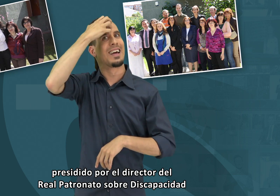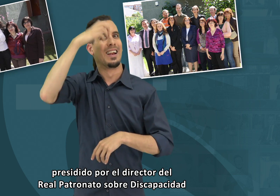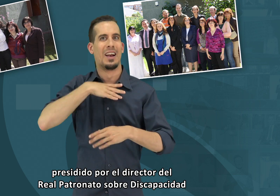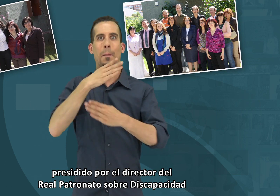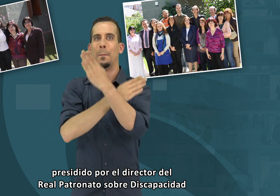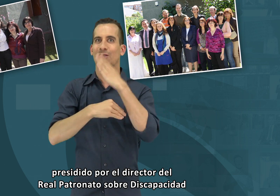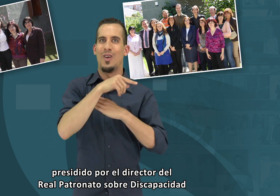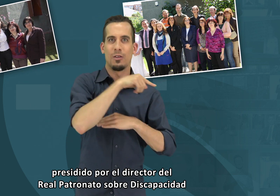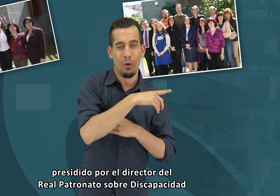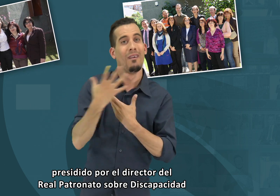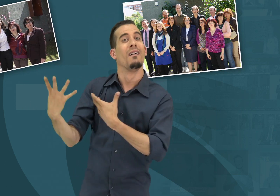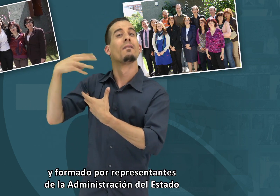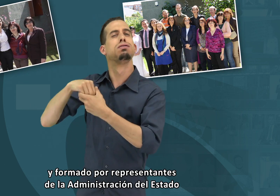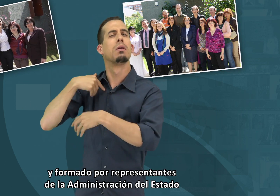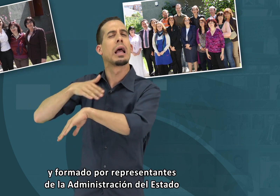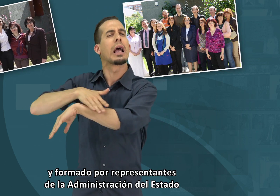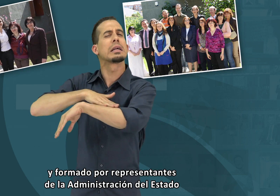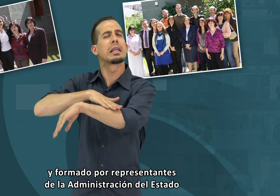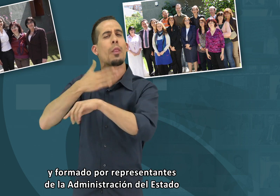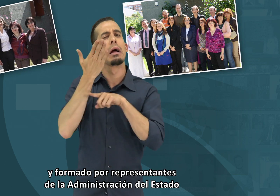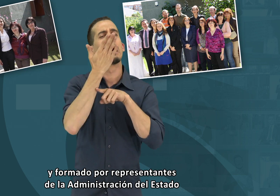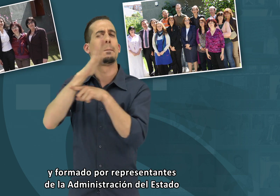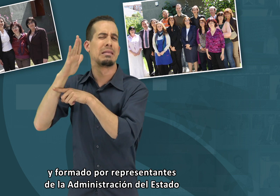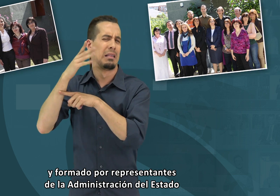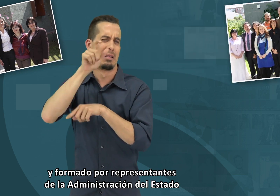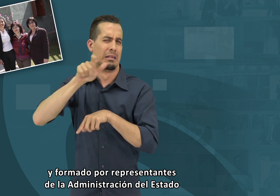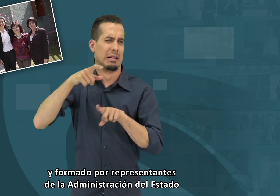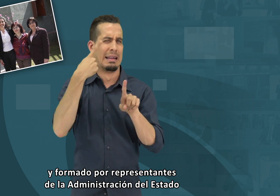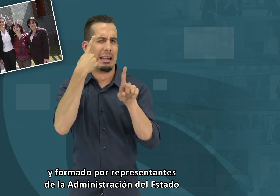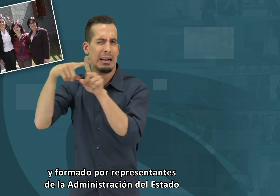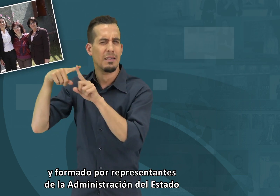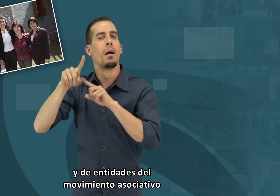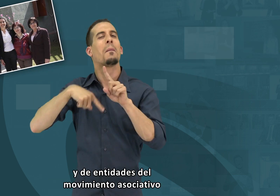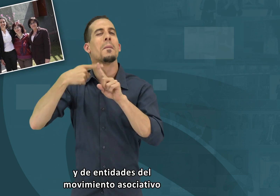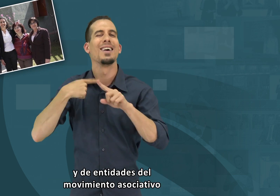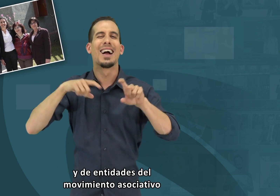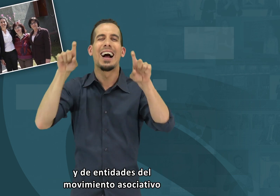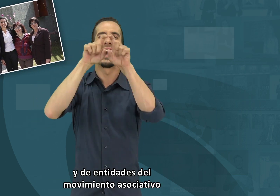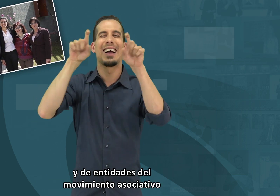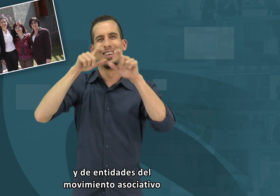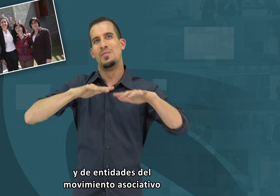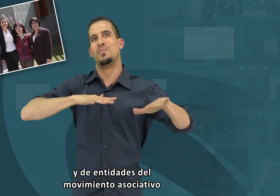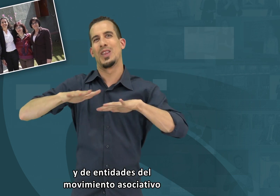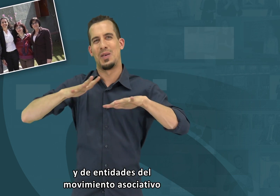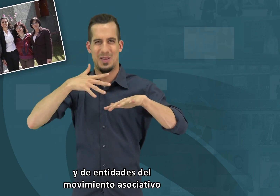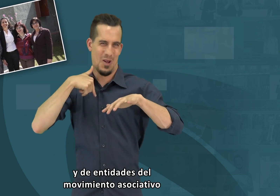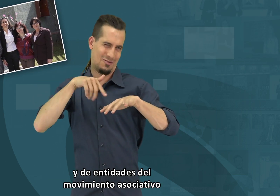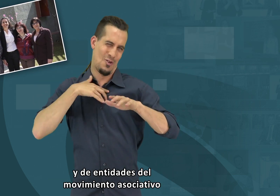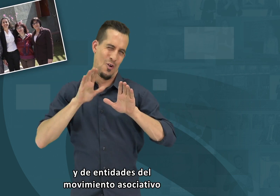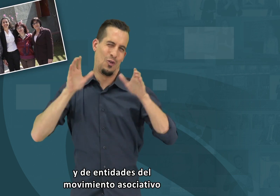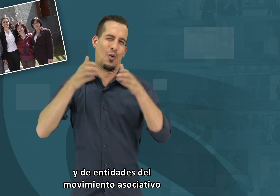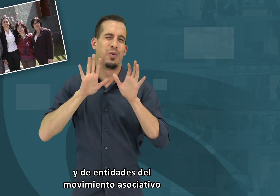por representantes de la Administración del Estado y de entidades del movimiento asociativo de la comunidad